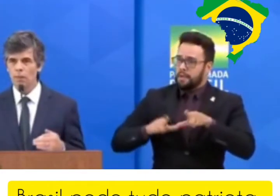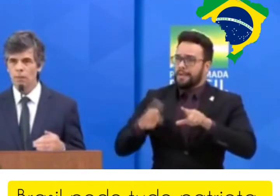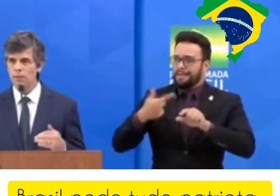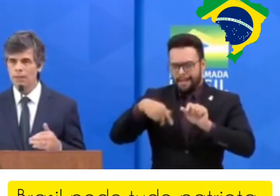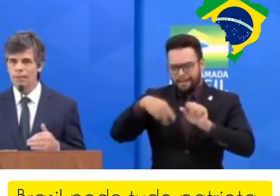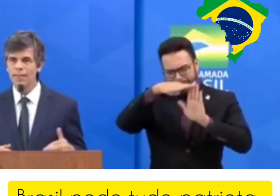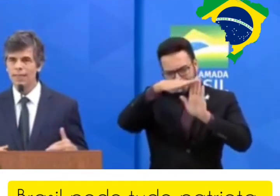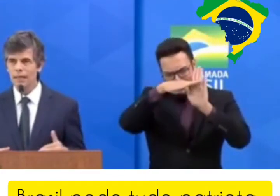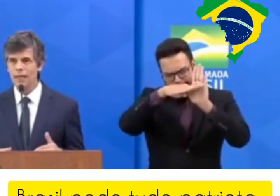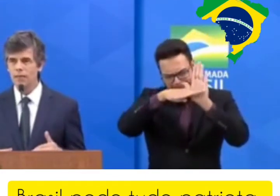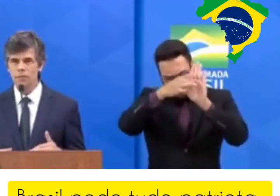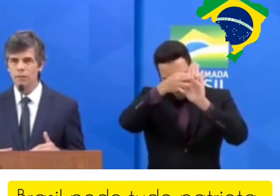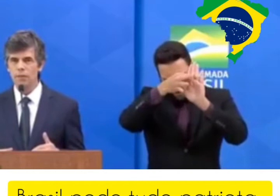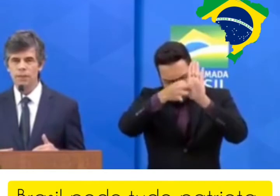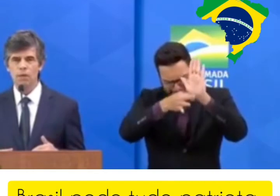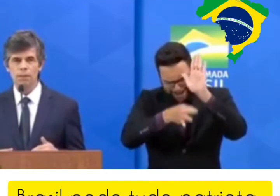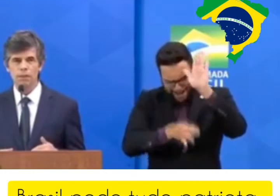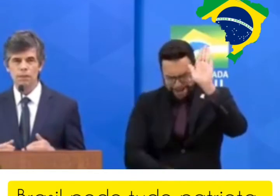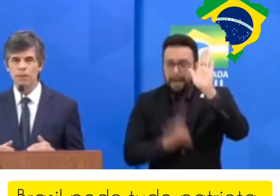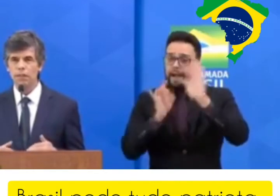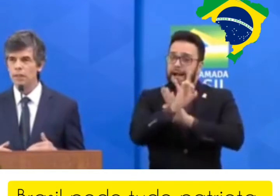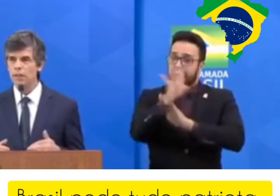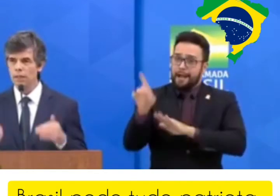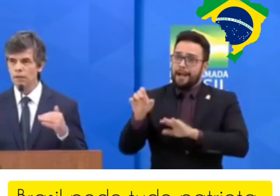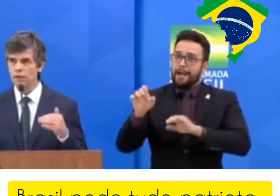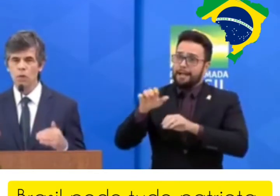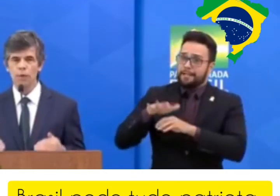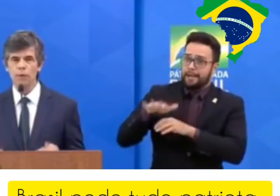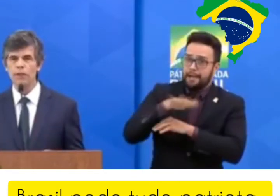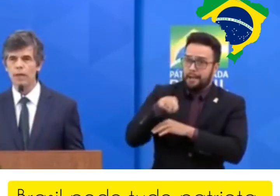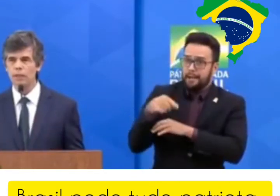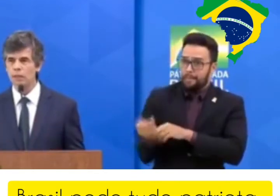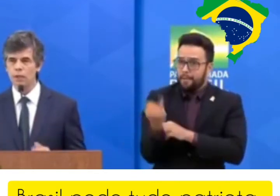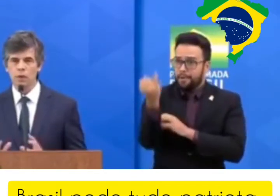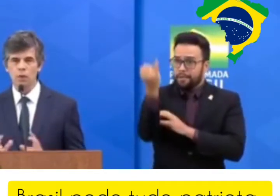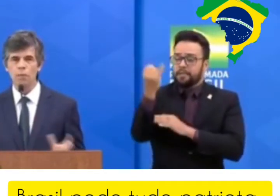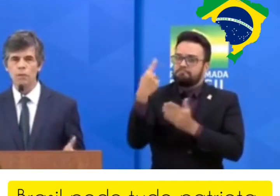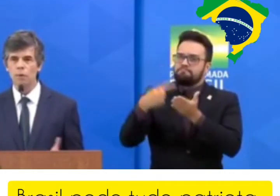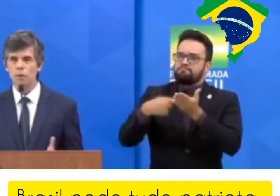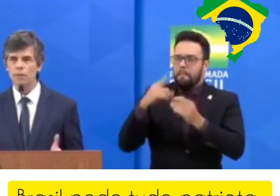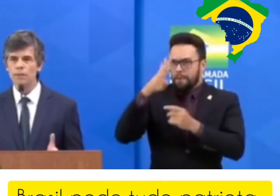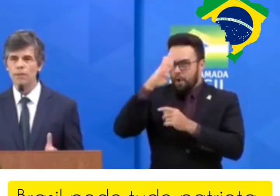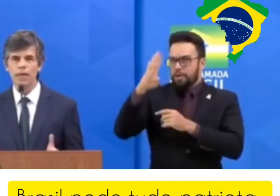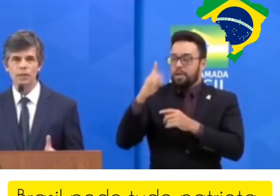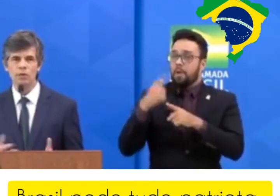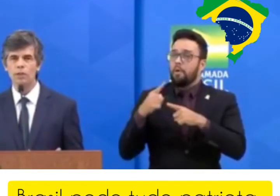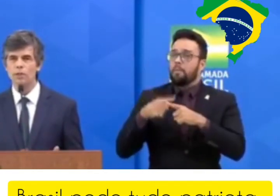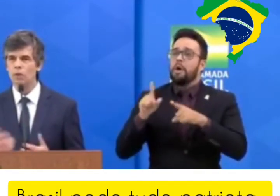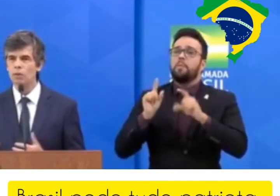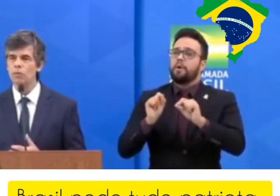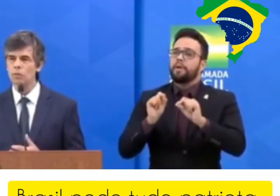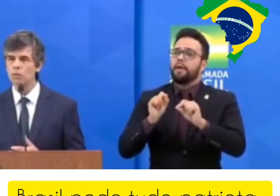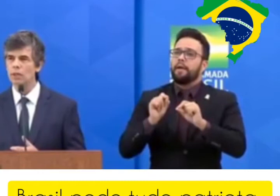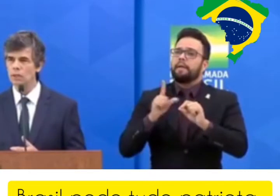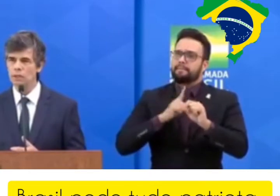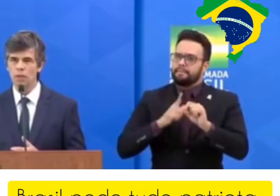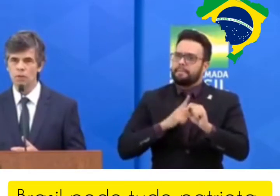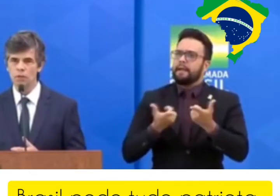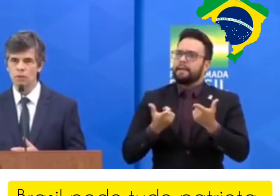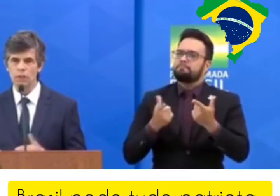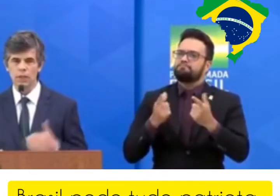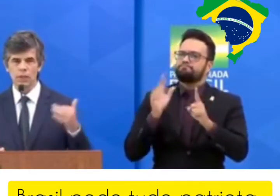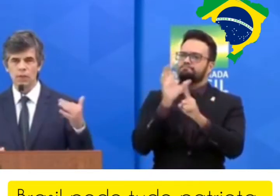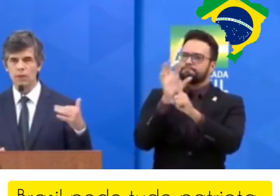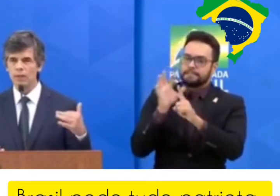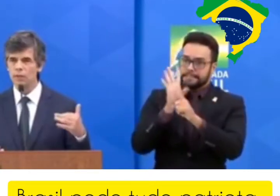lista de problemas de cada área fundamental para a gente entender e definir com prioridade e como esses problemas interagem com a saúde, com tudo que a gente